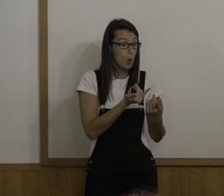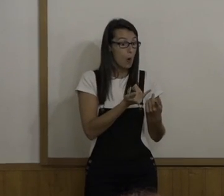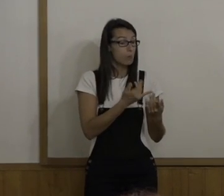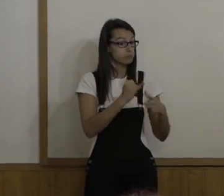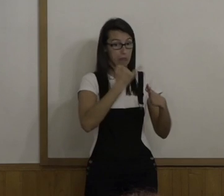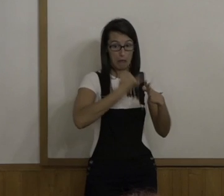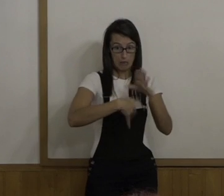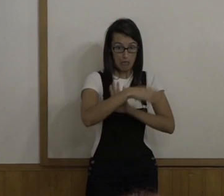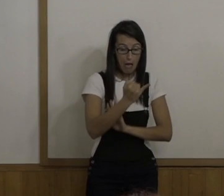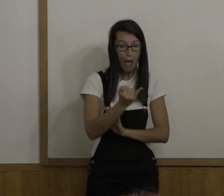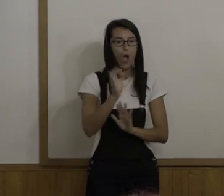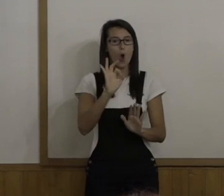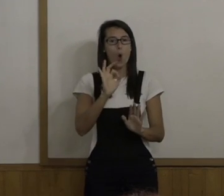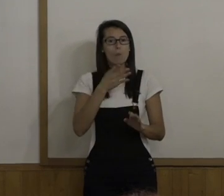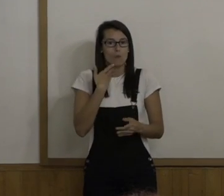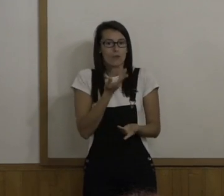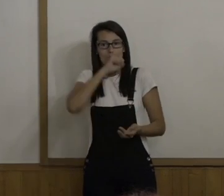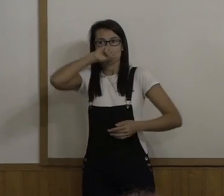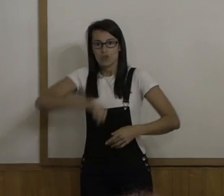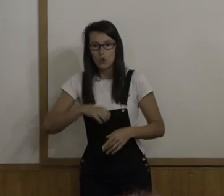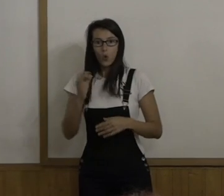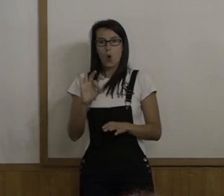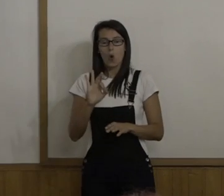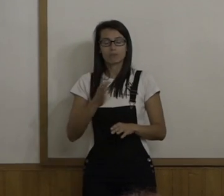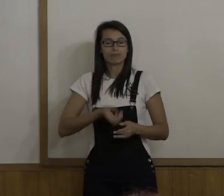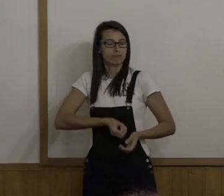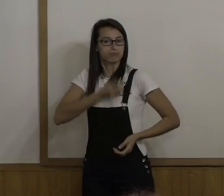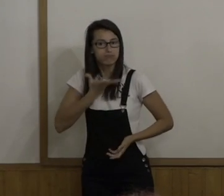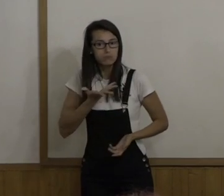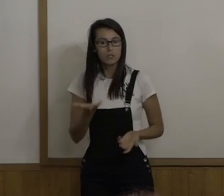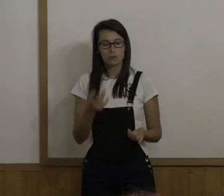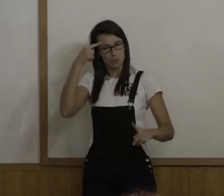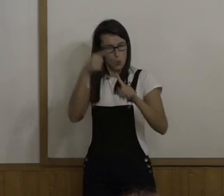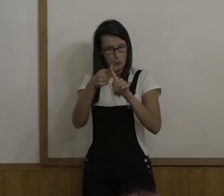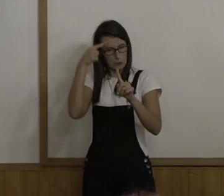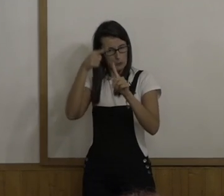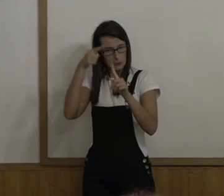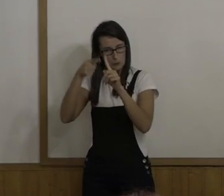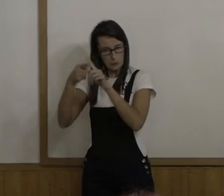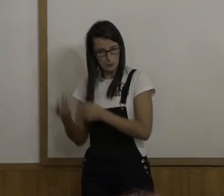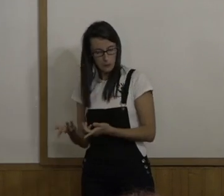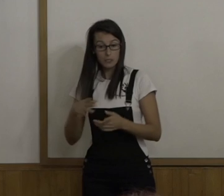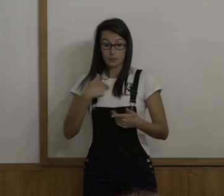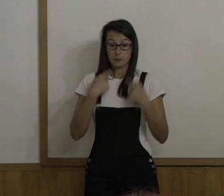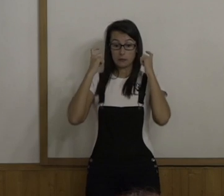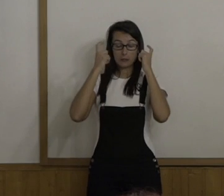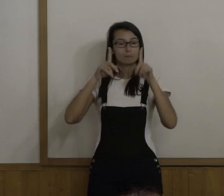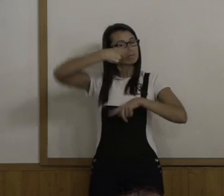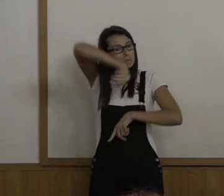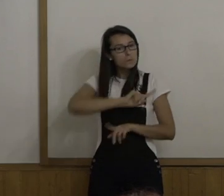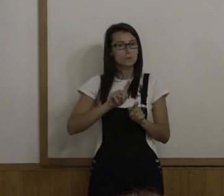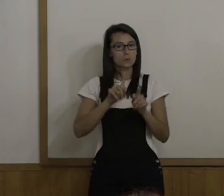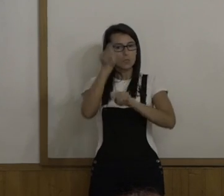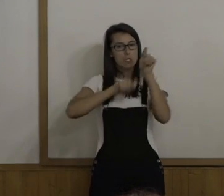o simplemente aquello que es su pasión, ¿no? Que les mueve a andar. Entonces nosotros intentamos bueno,